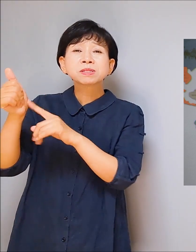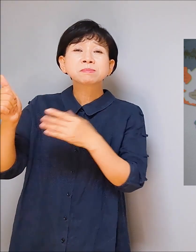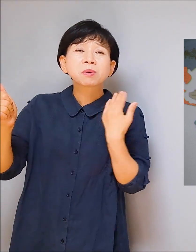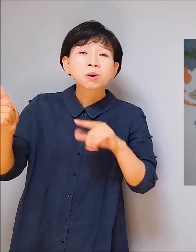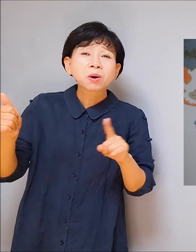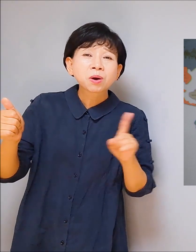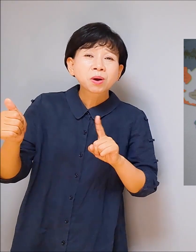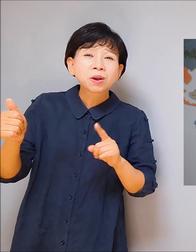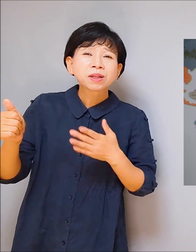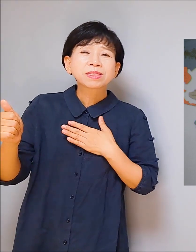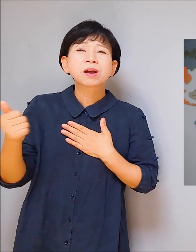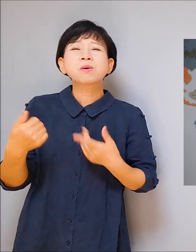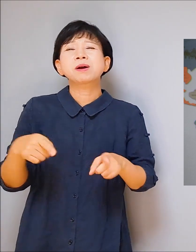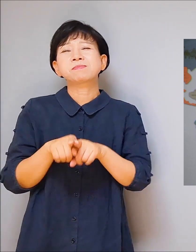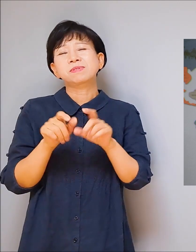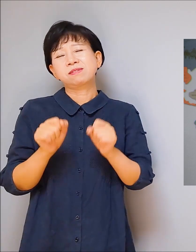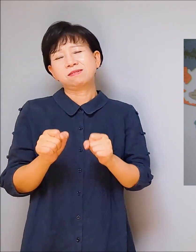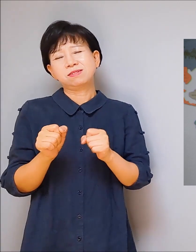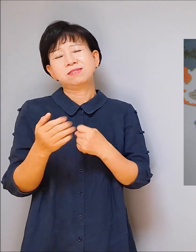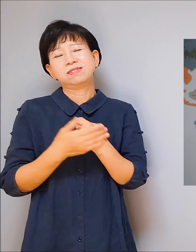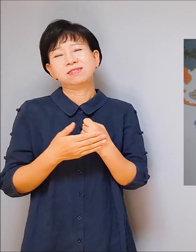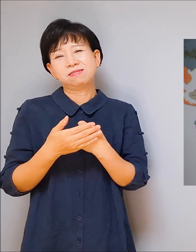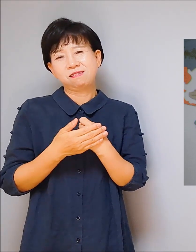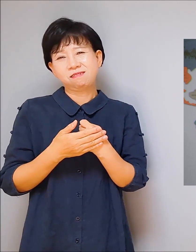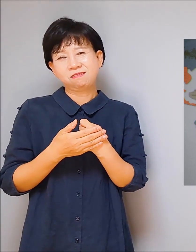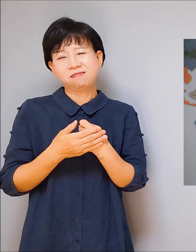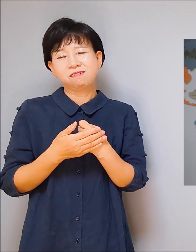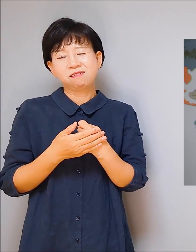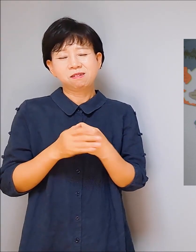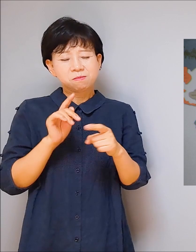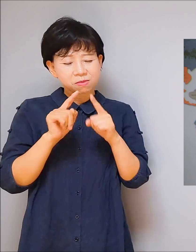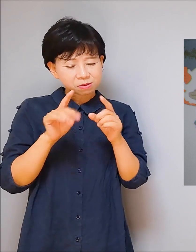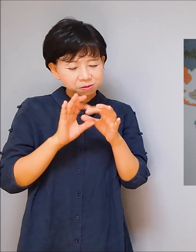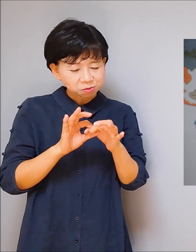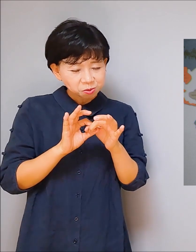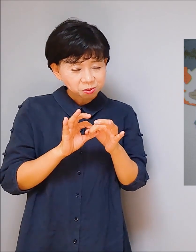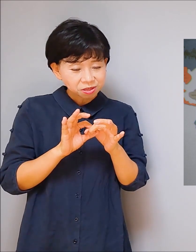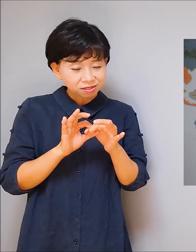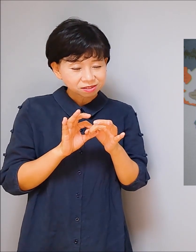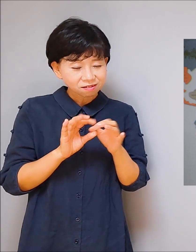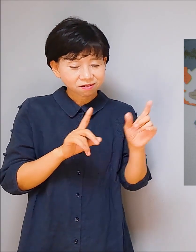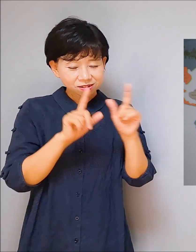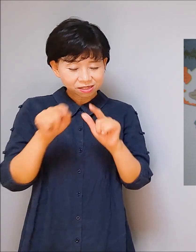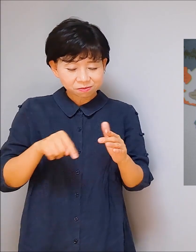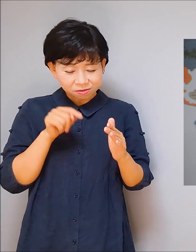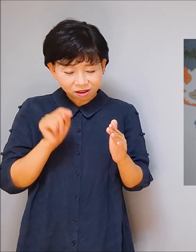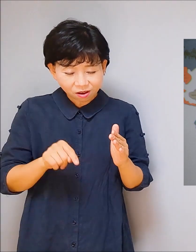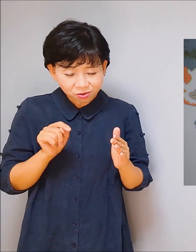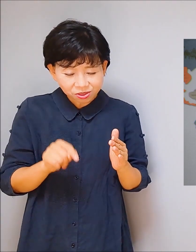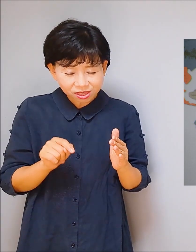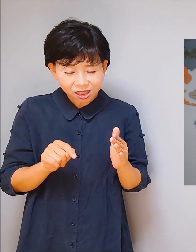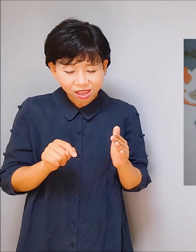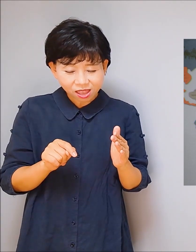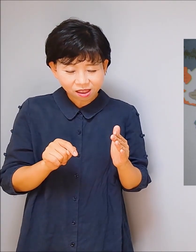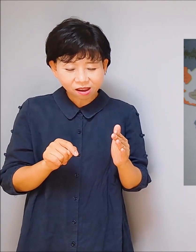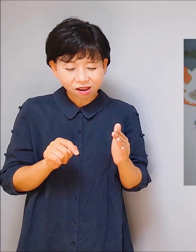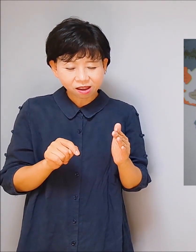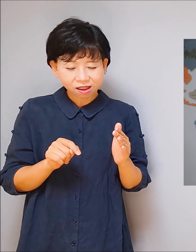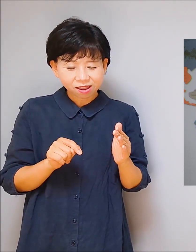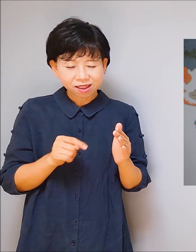함께 하신 그 은혜가 이 말씀 속에서 나의 삶 가운데로 들어올